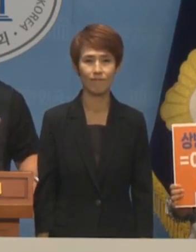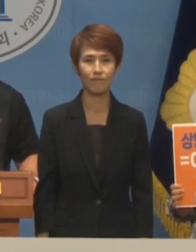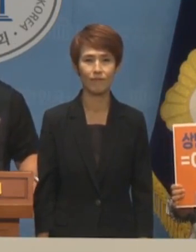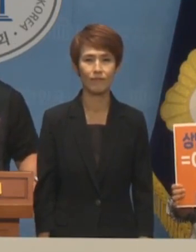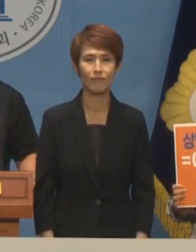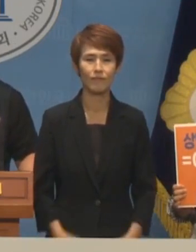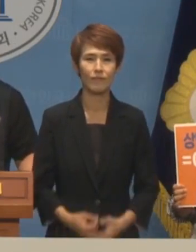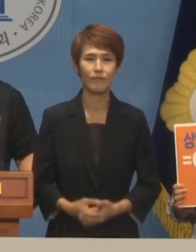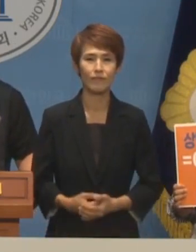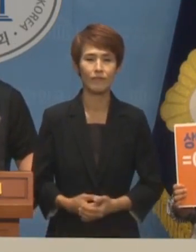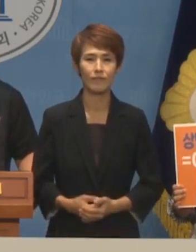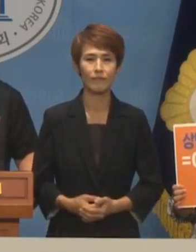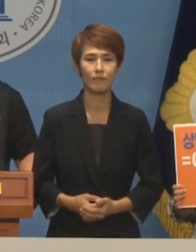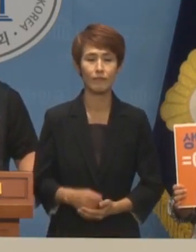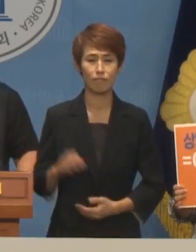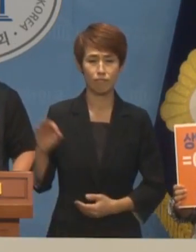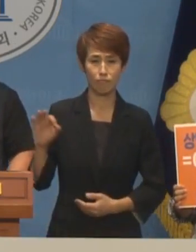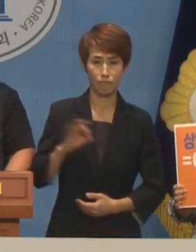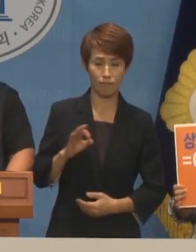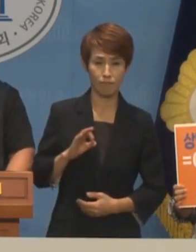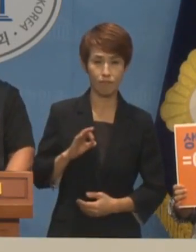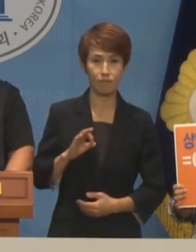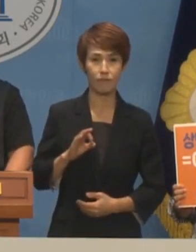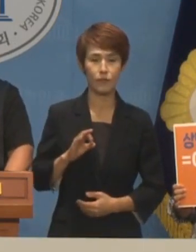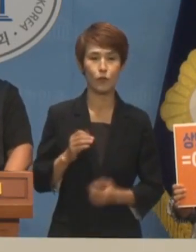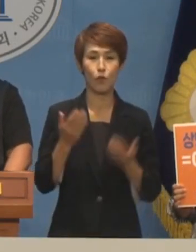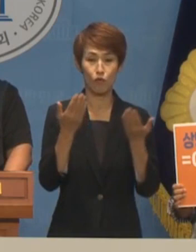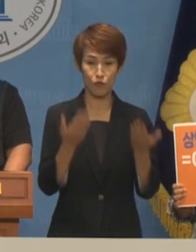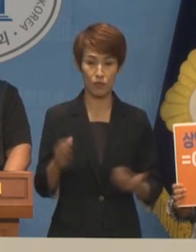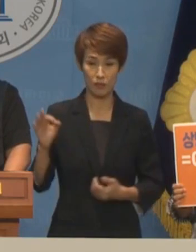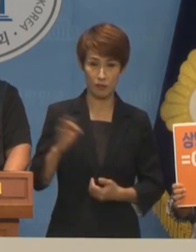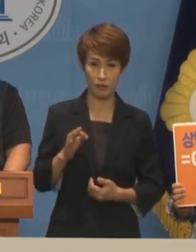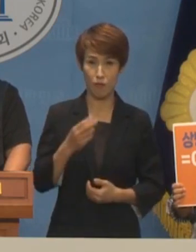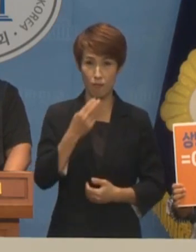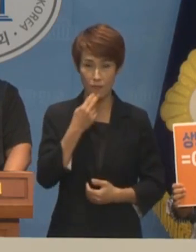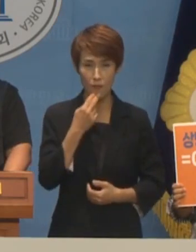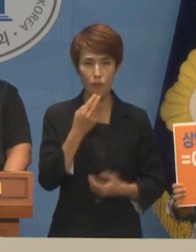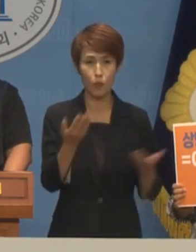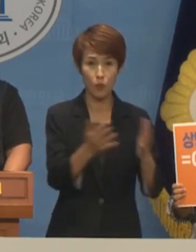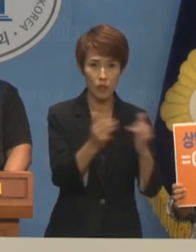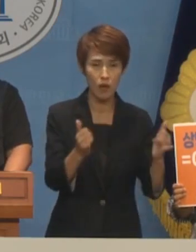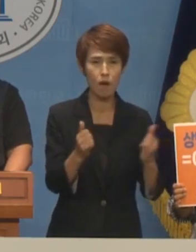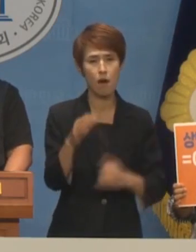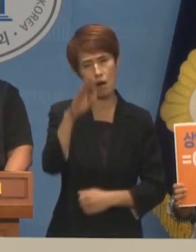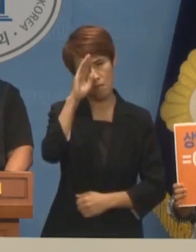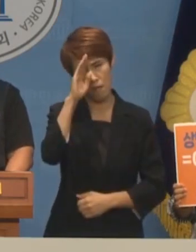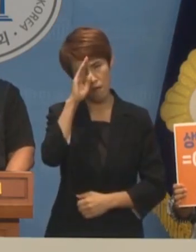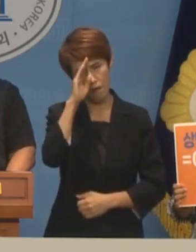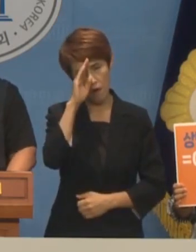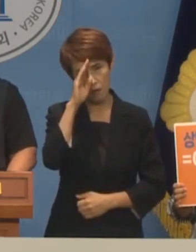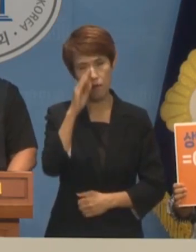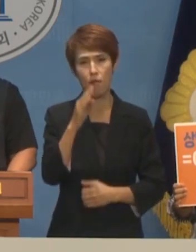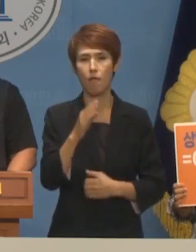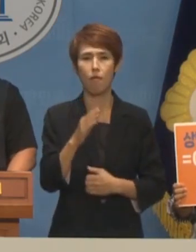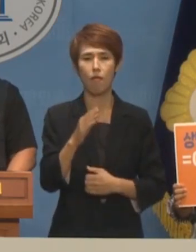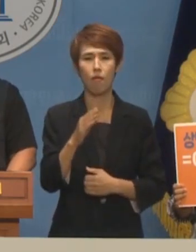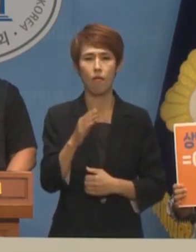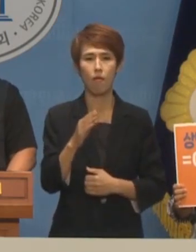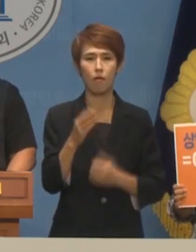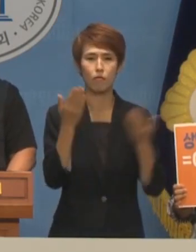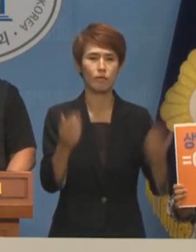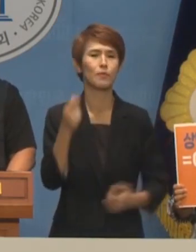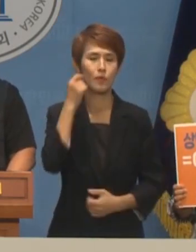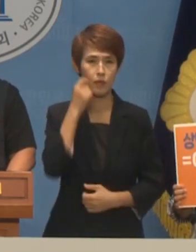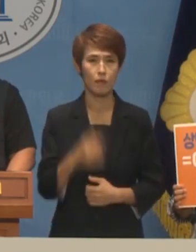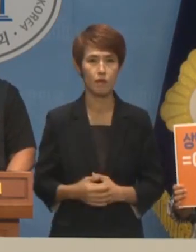유급병가가 없는 노동자는 아파도 병원에 가기가 쉽지 않습니다. 치료를 받는 동안 노동이